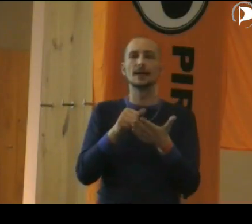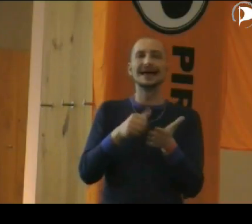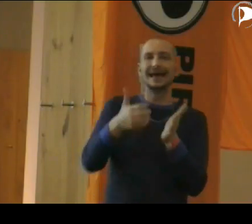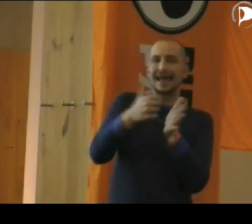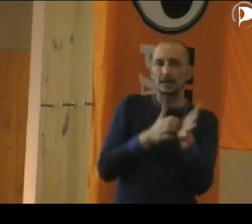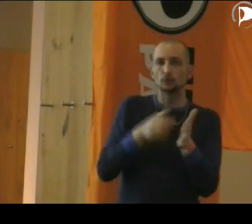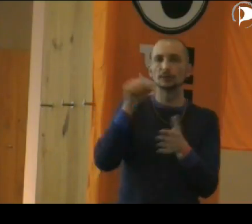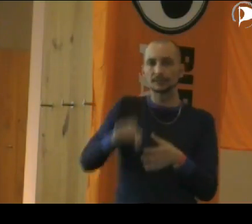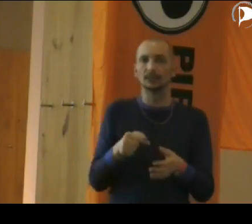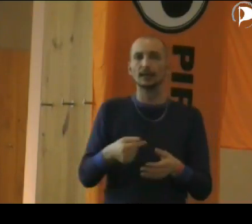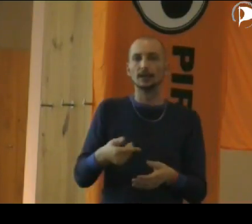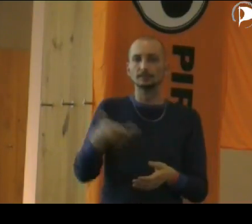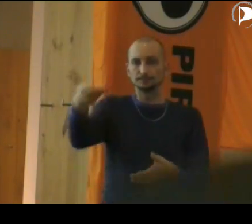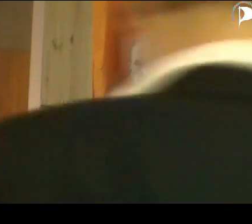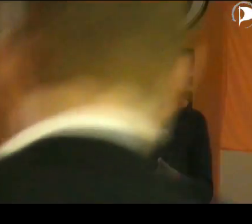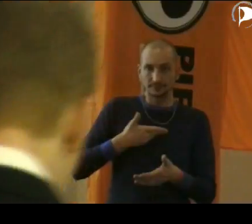mitzugestalten